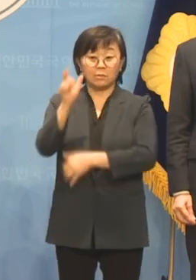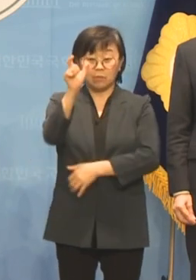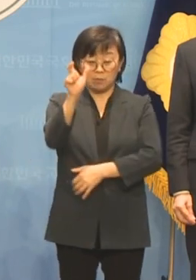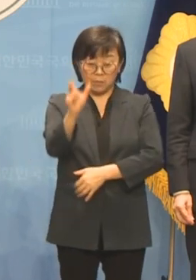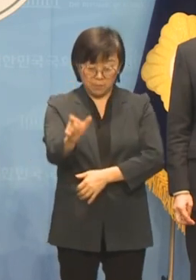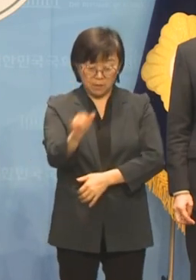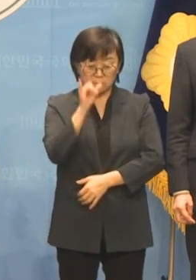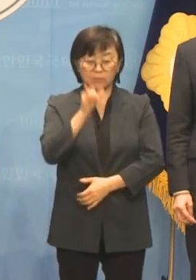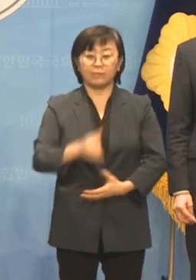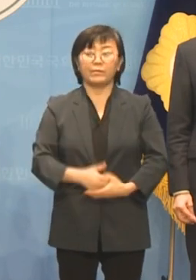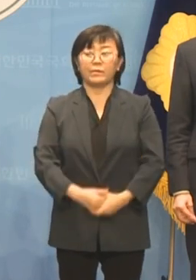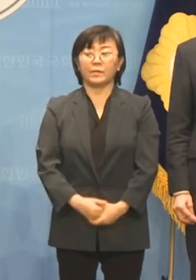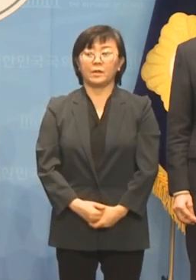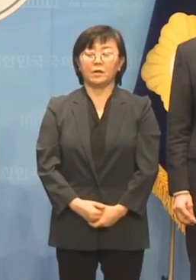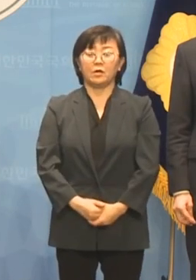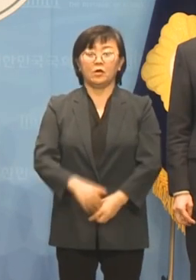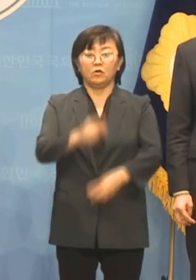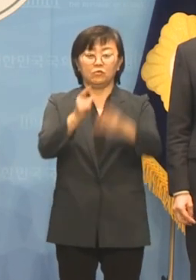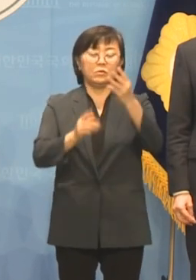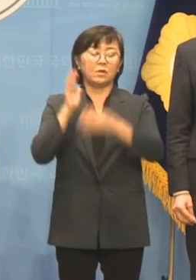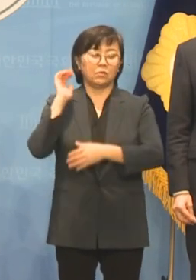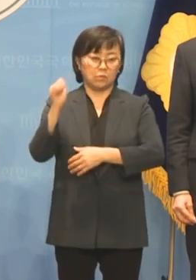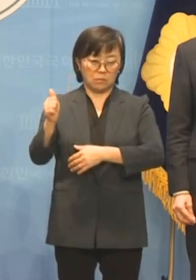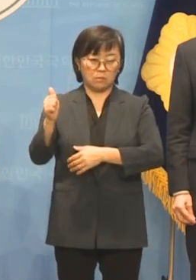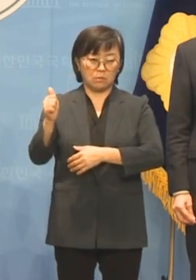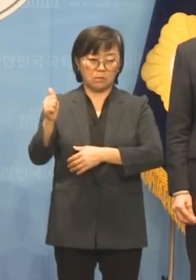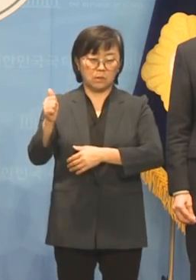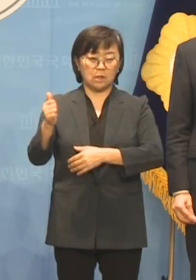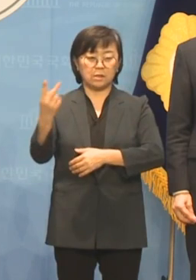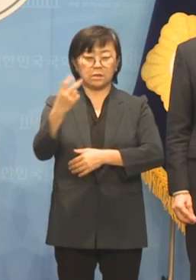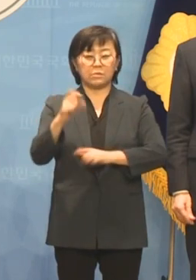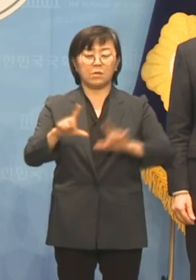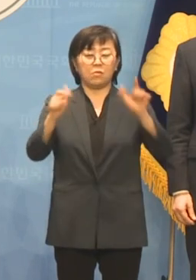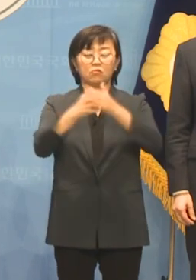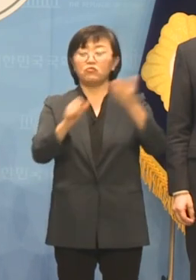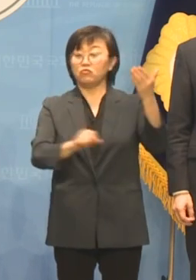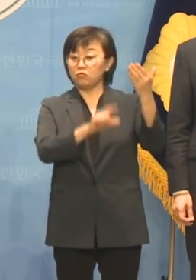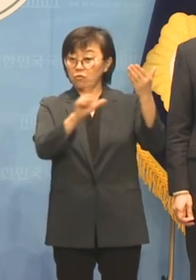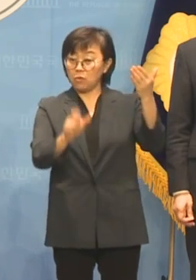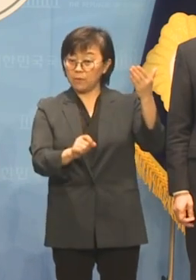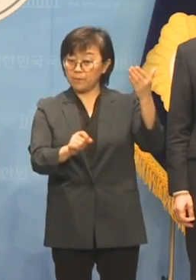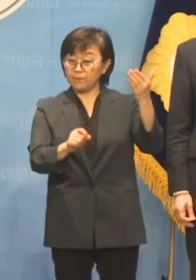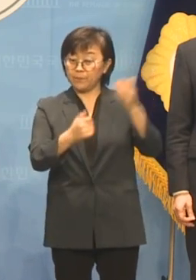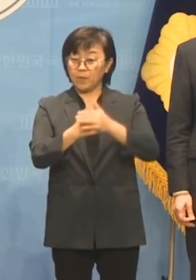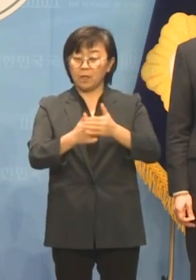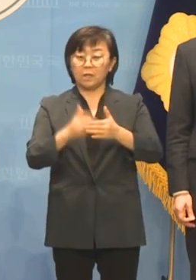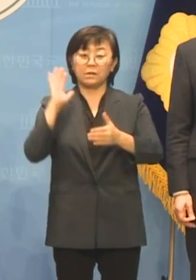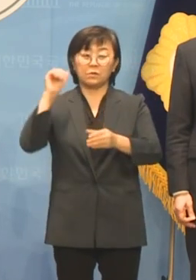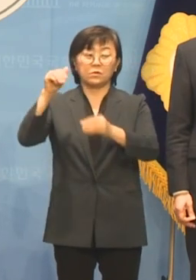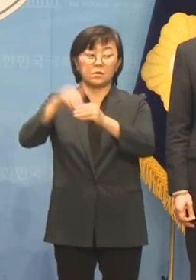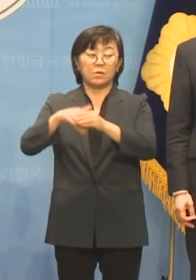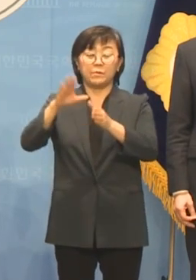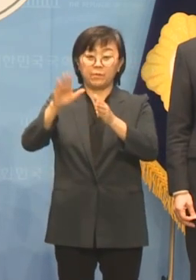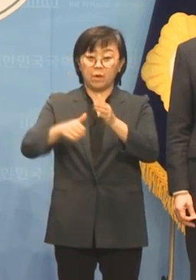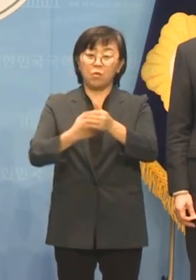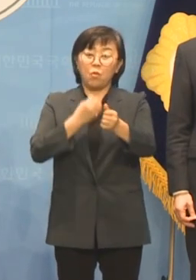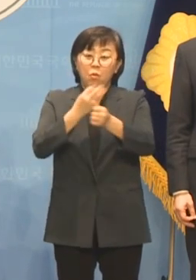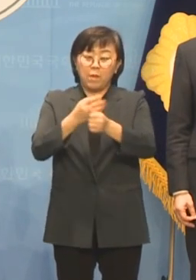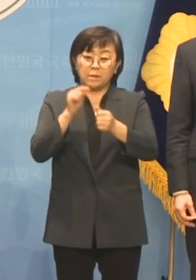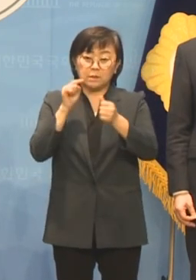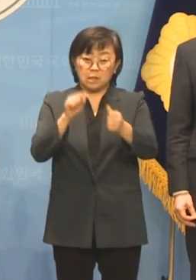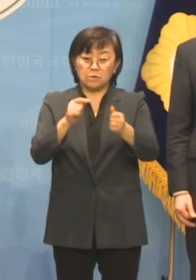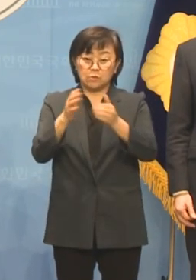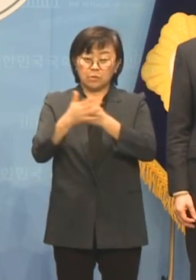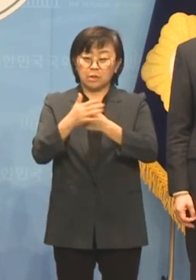있습니다. 윤석열 대통령은 2021년 9월 대권 주자 시절 고발 사주